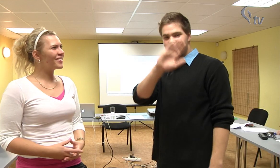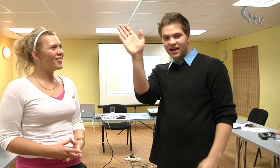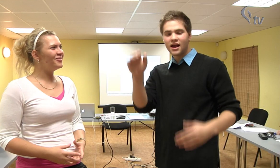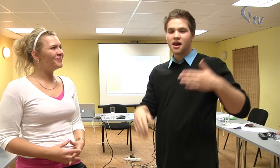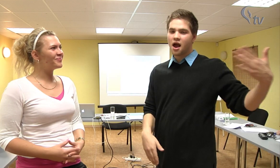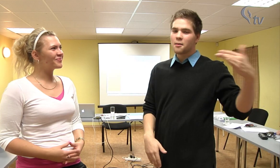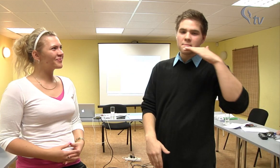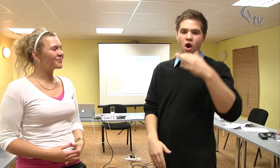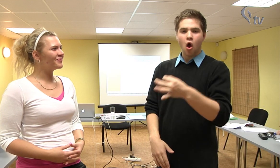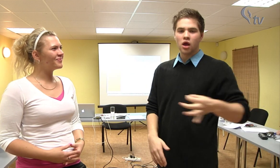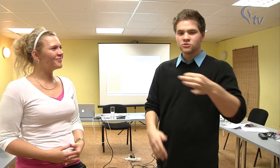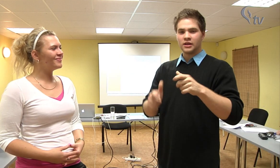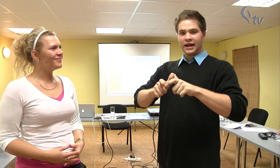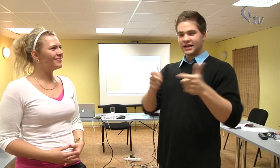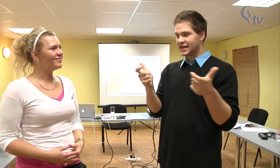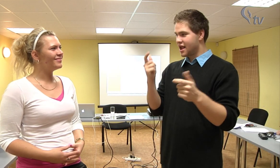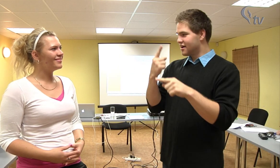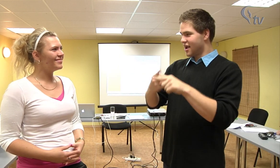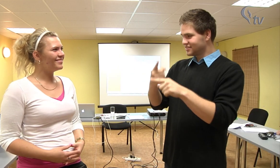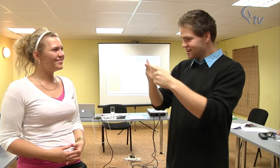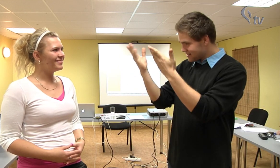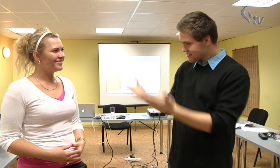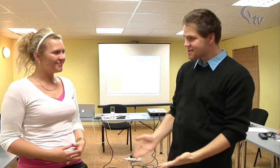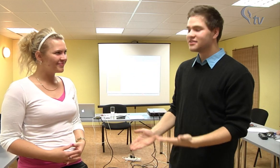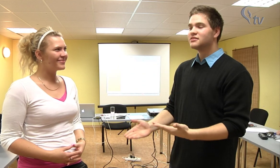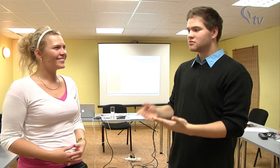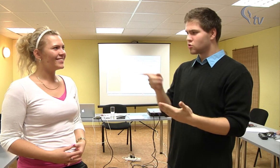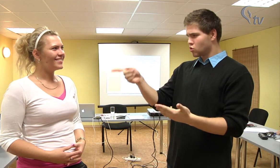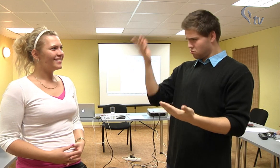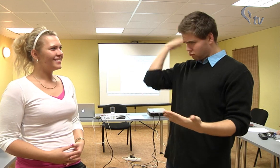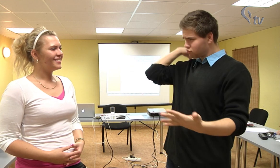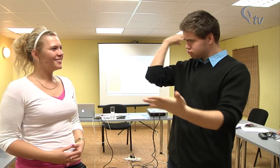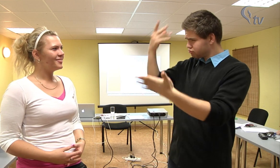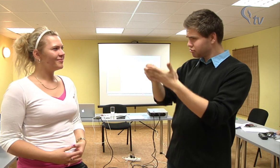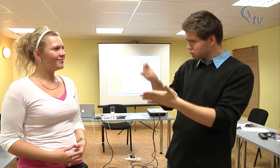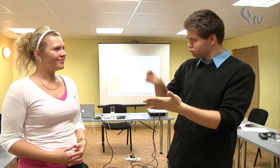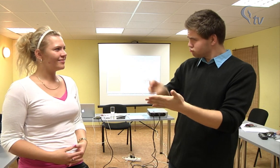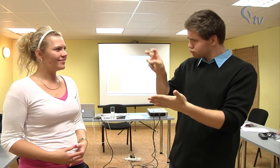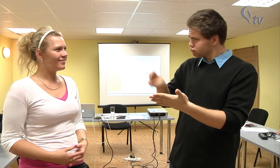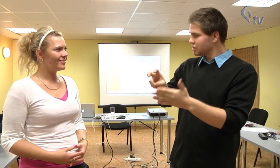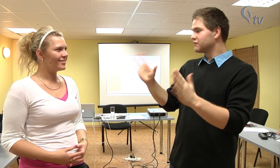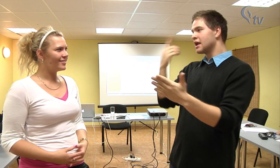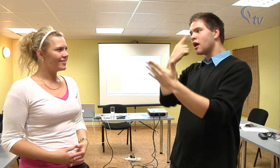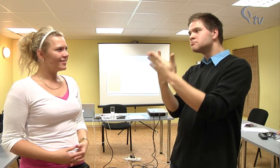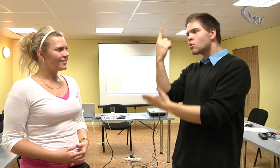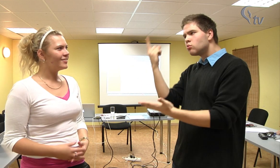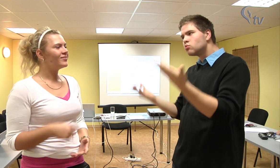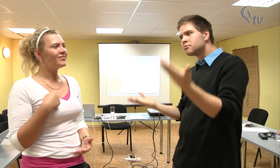Tere! Hrestana Läänema kurtide ühingu liige. Oled sa varem ka sellistel koolitustel käinud või tulid